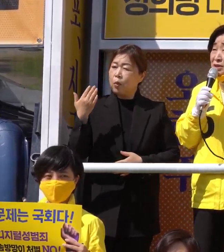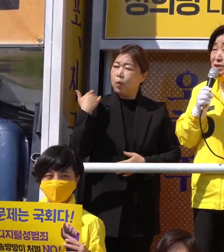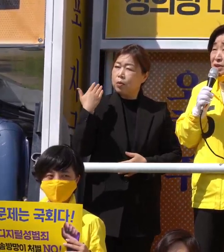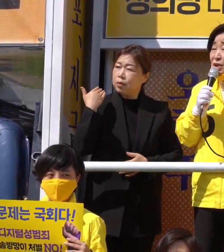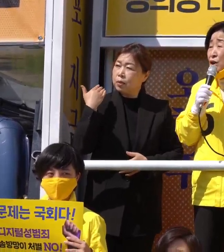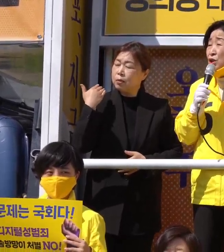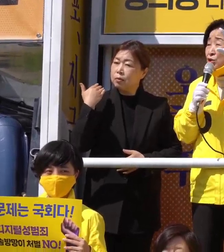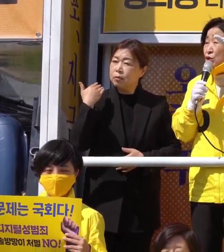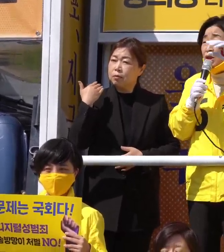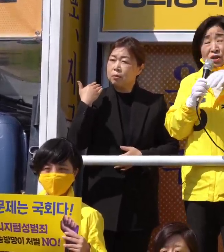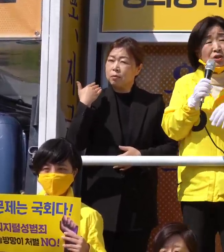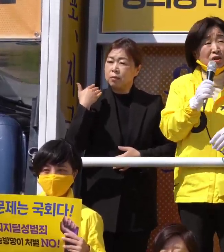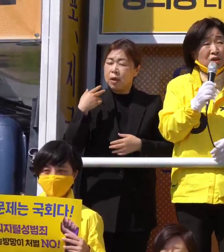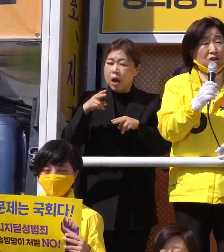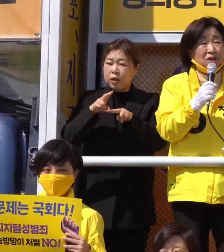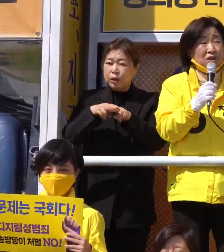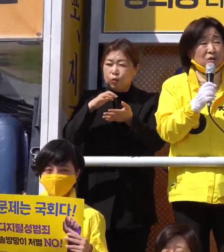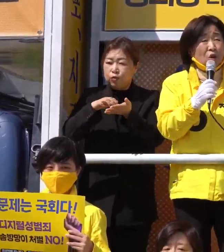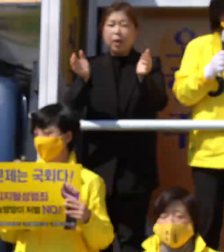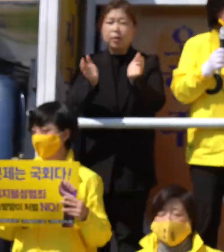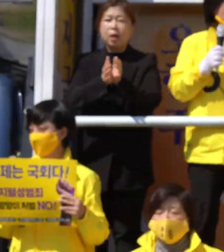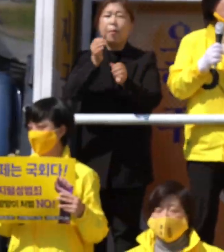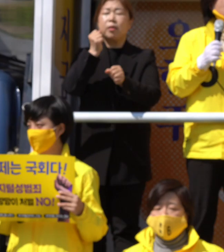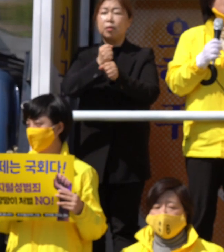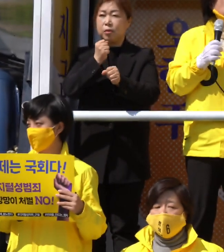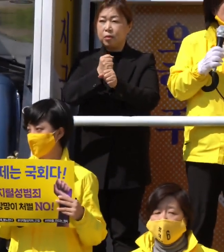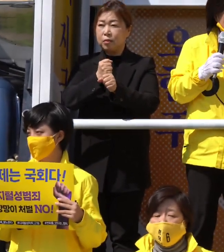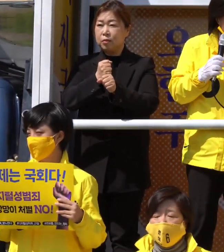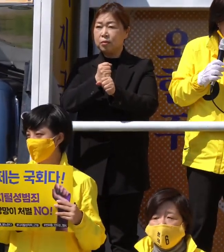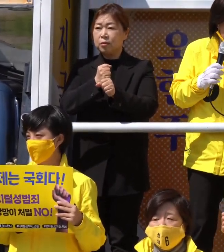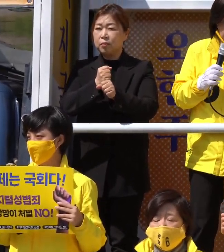엊그저께는 의석수를